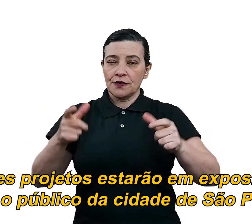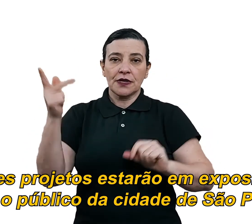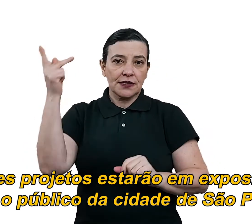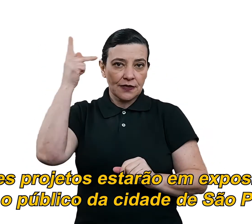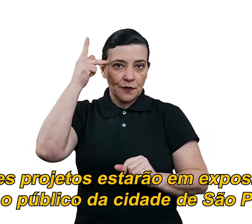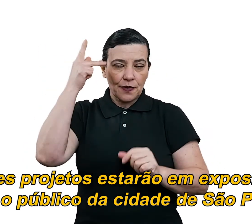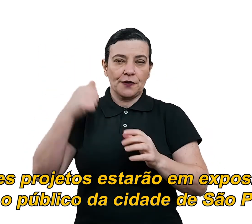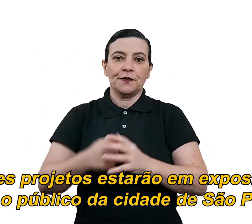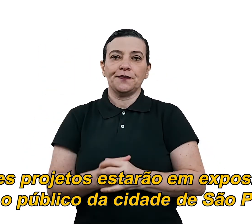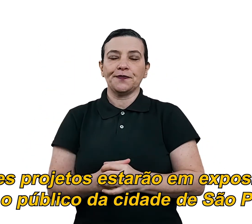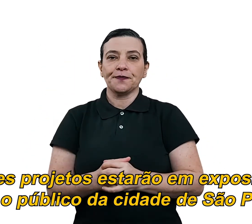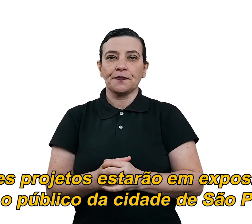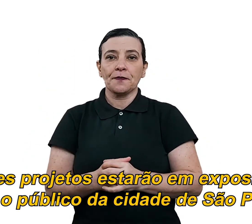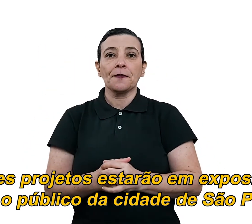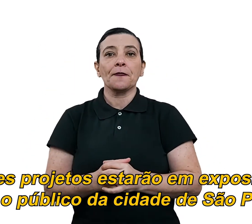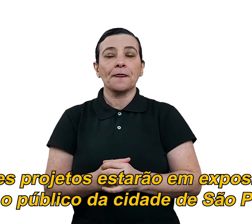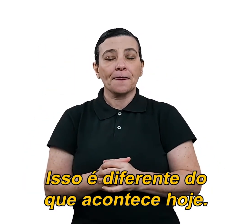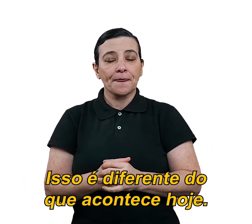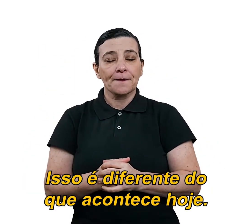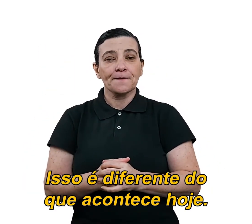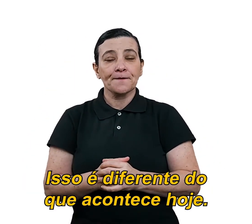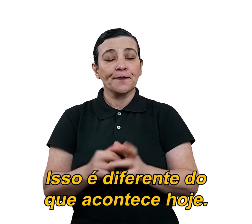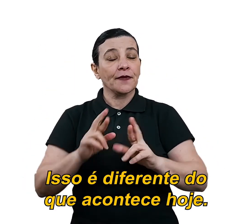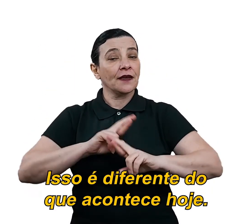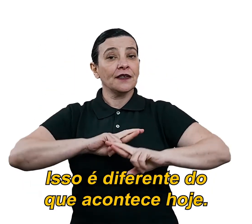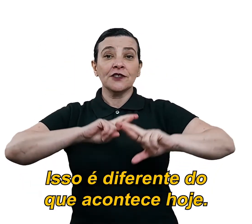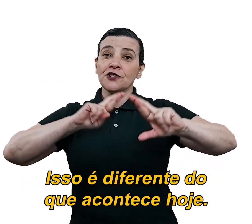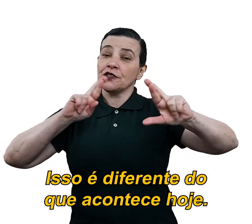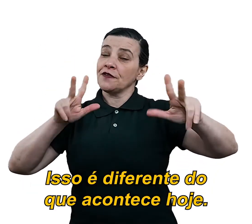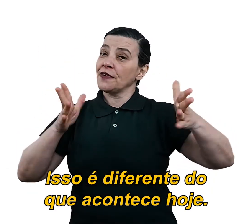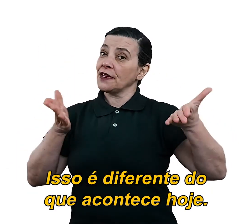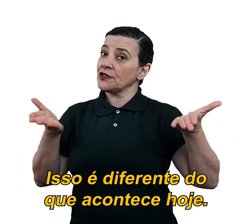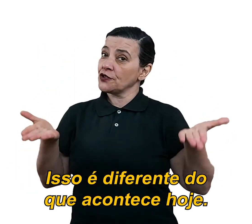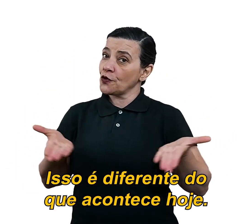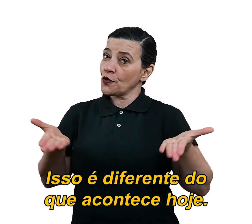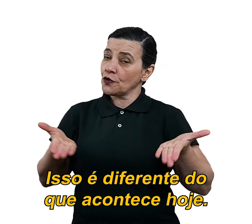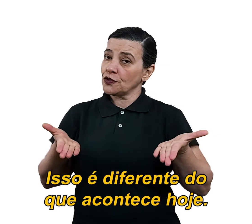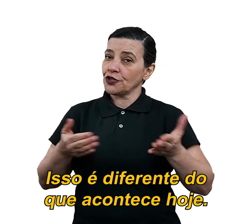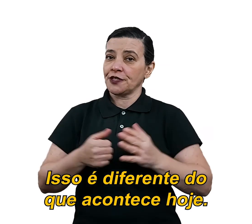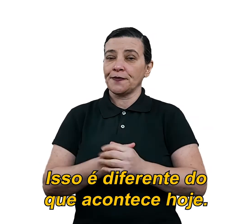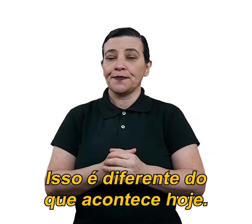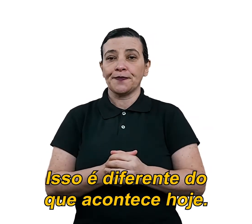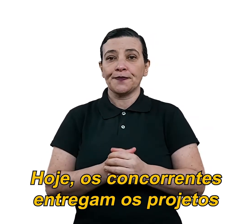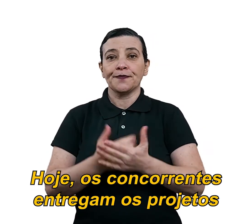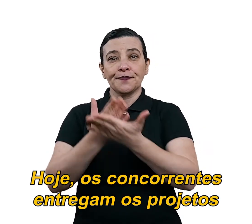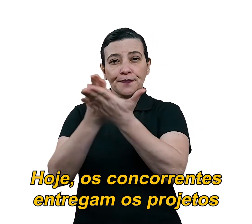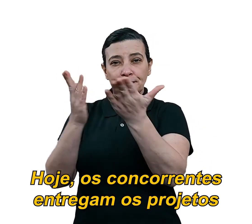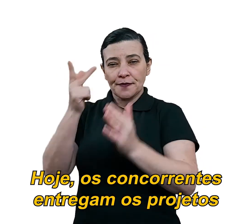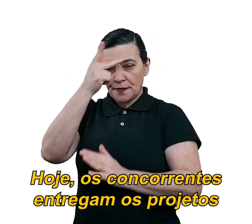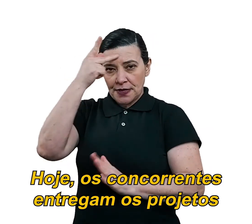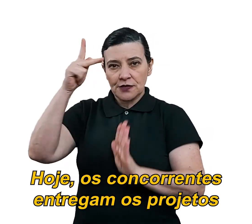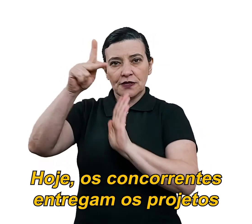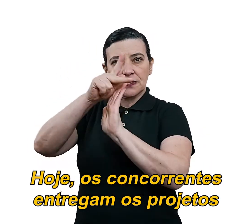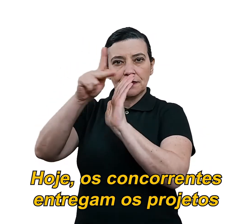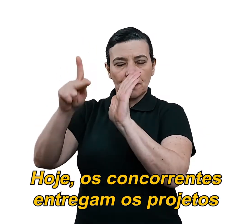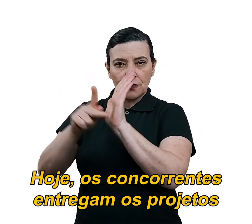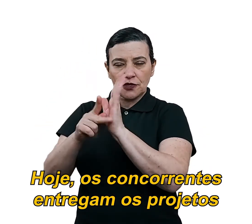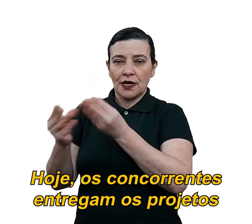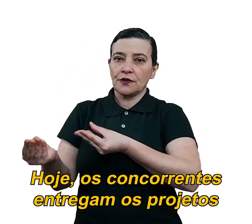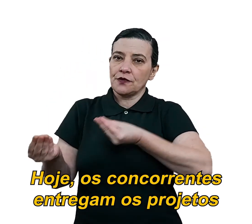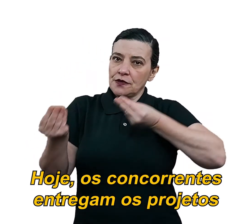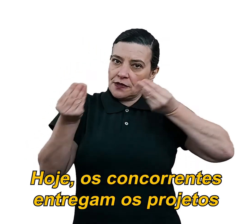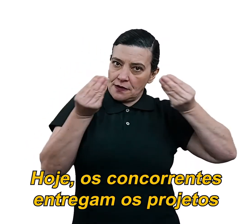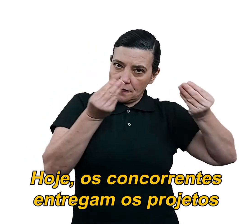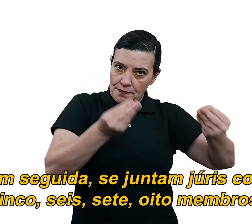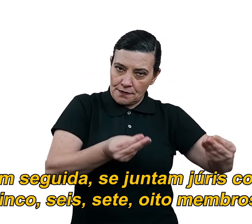exposição para o público da cidade de São Paulo. Isto é diferente do que acontece hoje. Hoje, os concorrentes